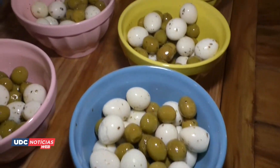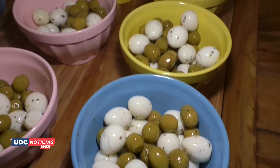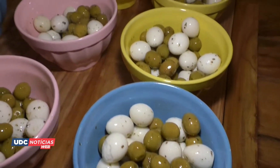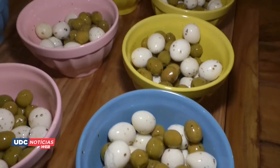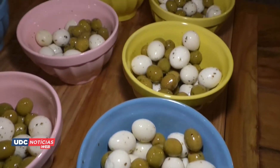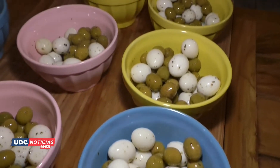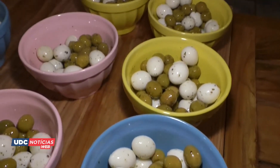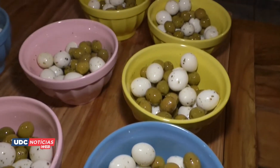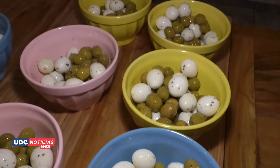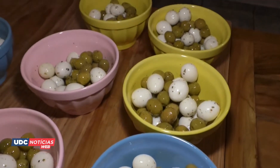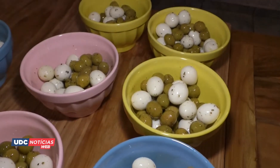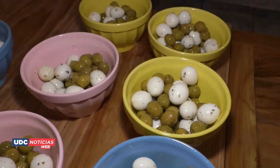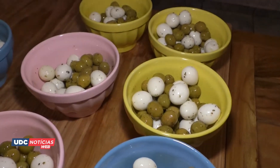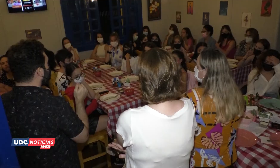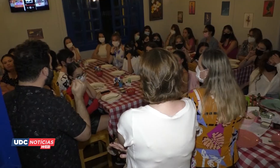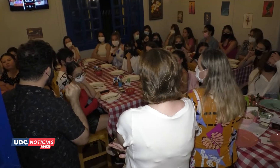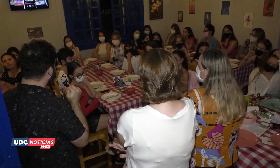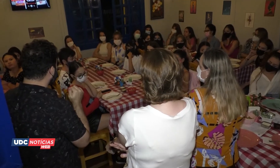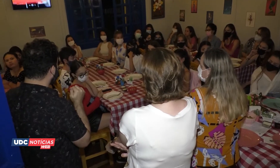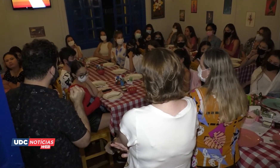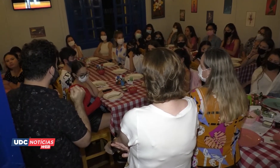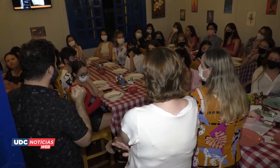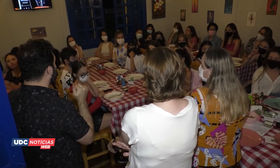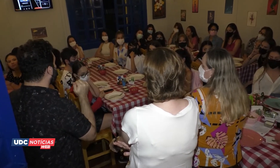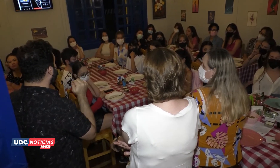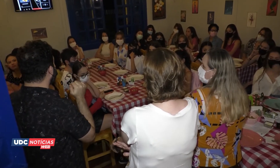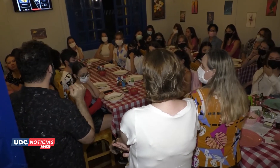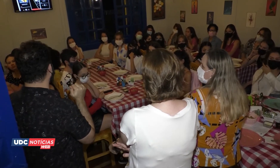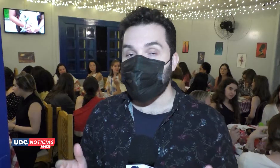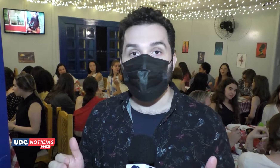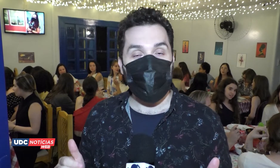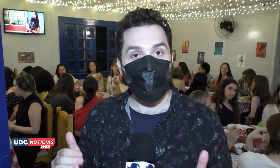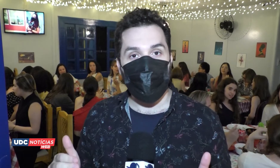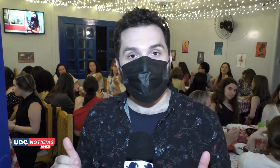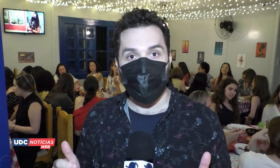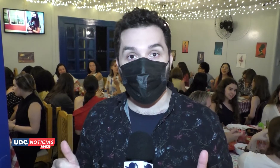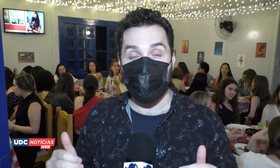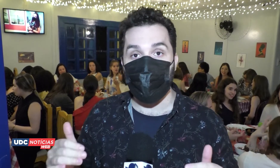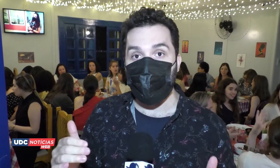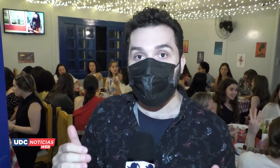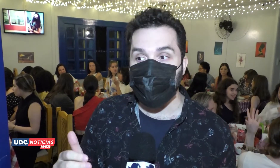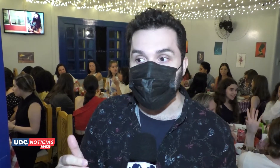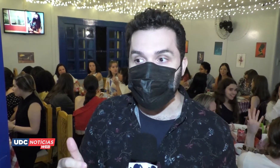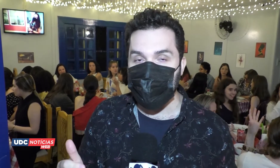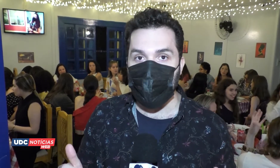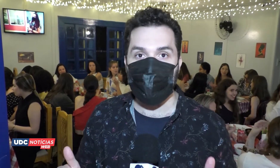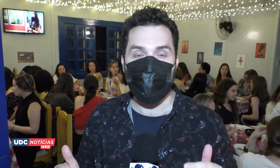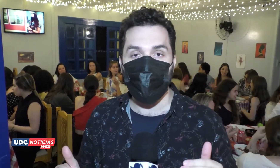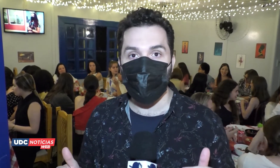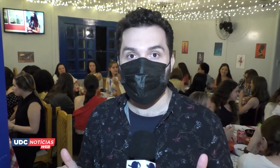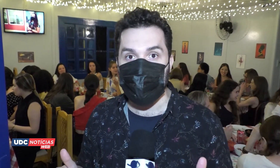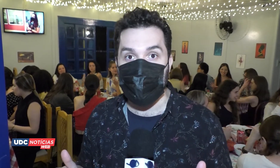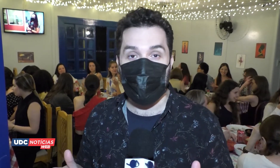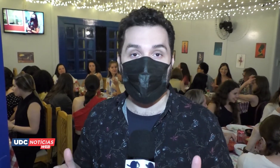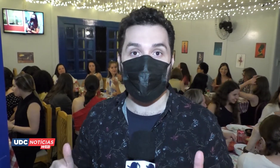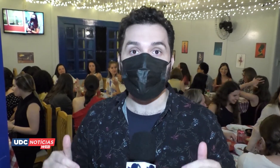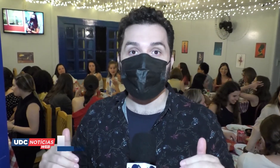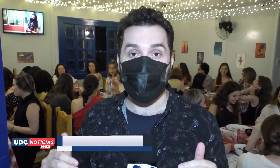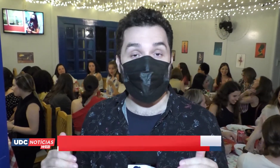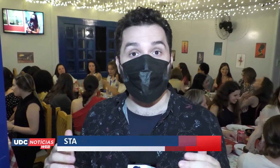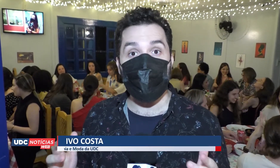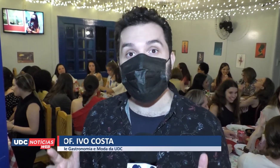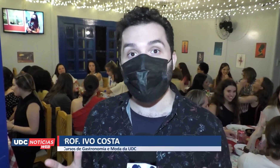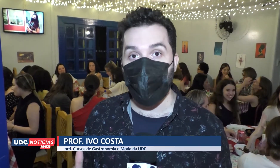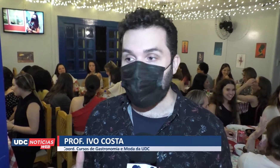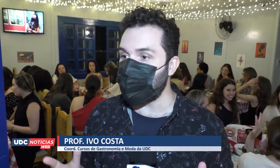tiveram uma experiência enriquecedora com os professores do curso. Então os alunos de gastronomia estão aprendendo as receitas da cultura brasileira,